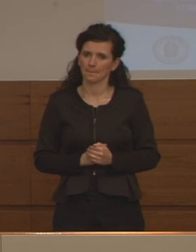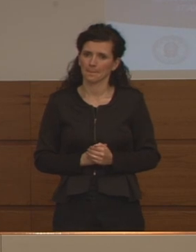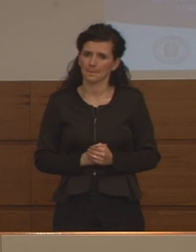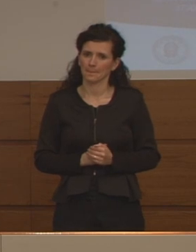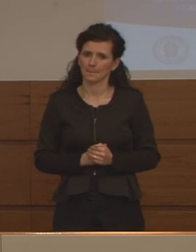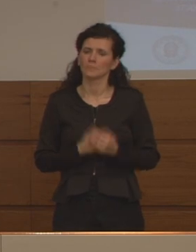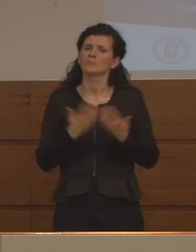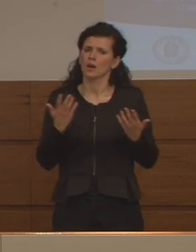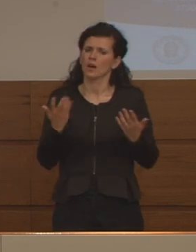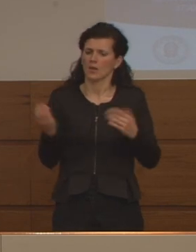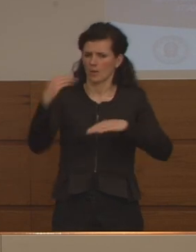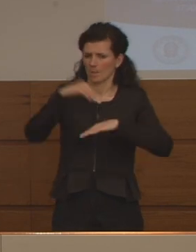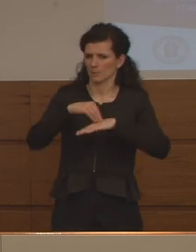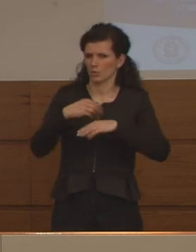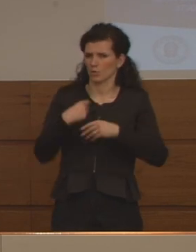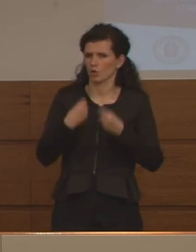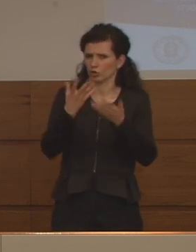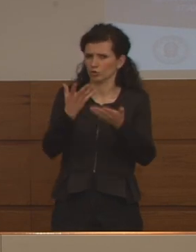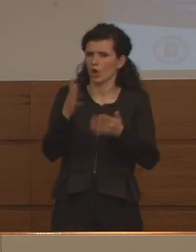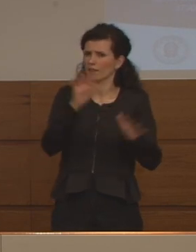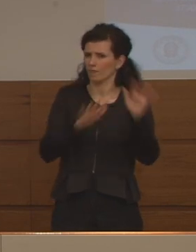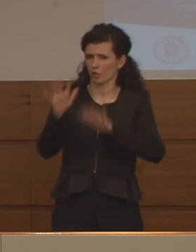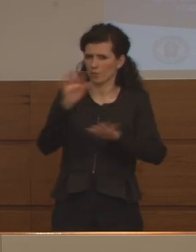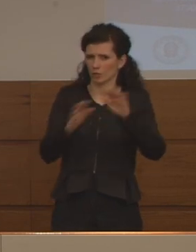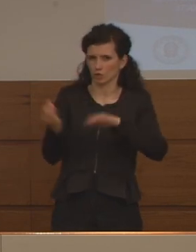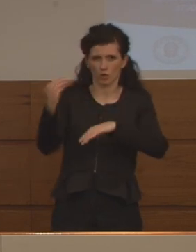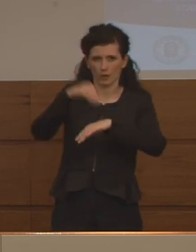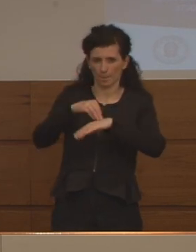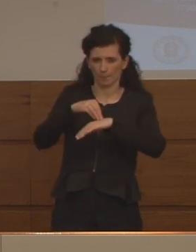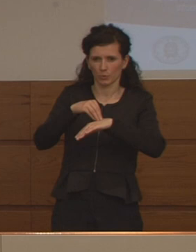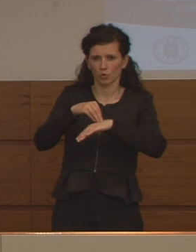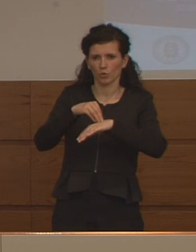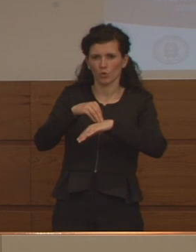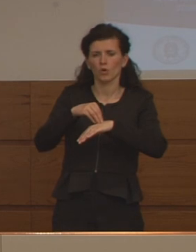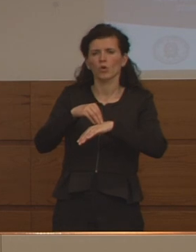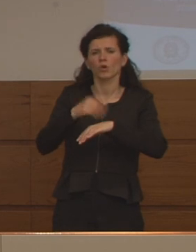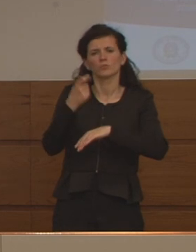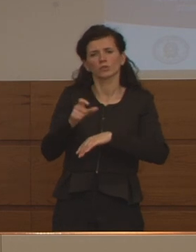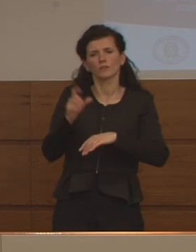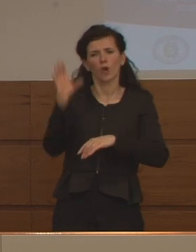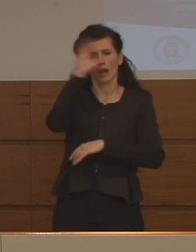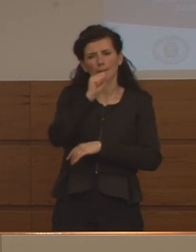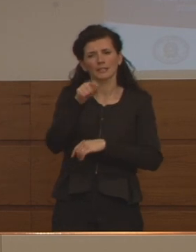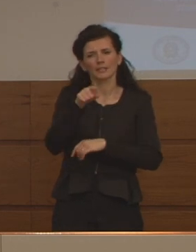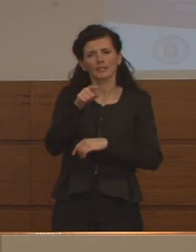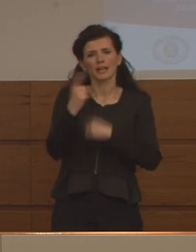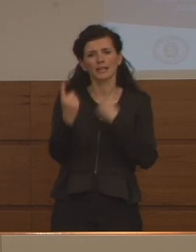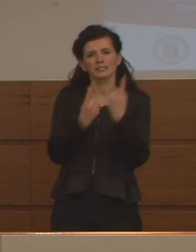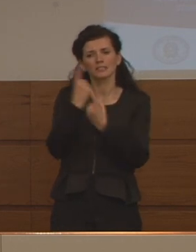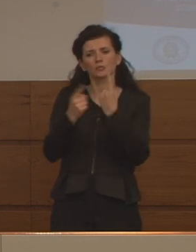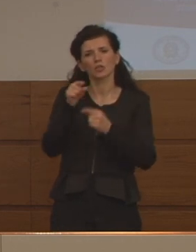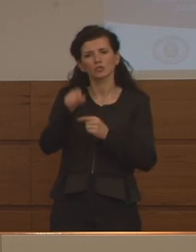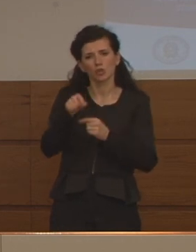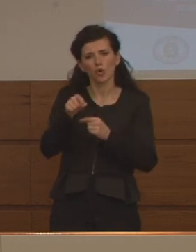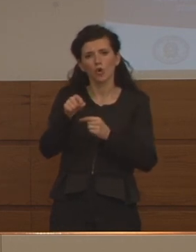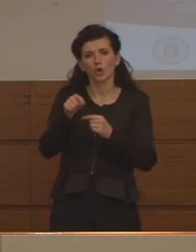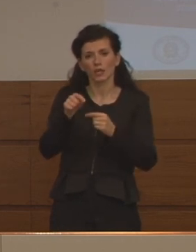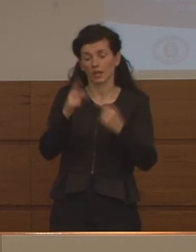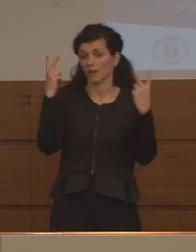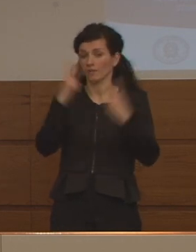dati utili per far capire come è cambiata la dinamica nel